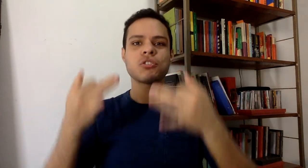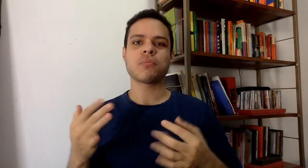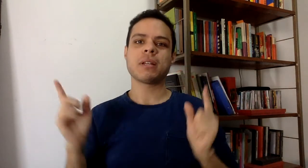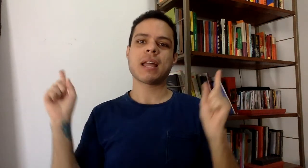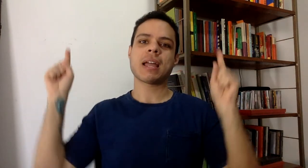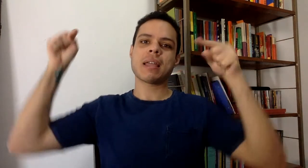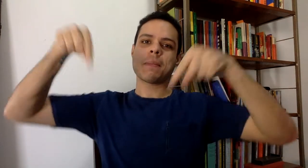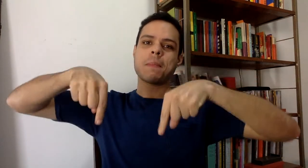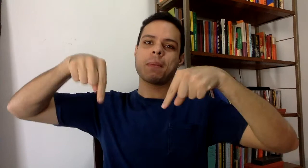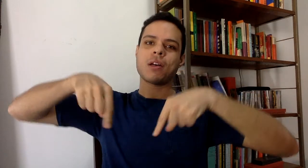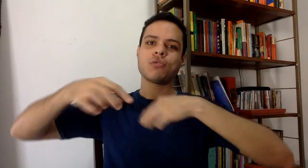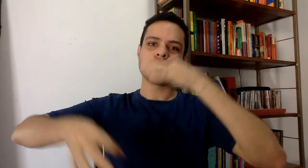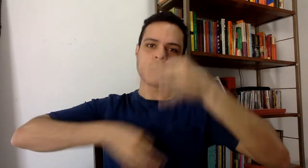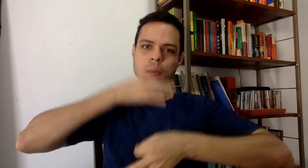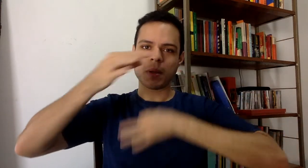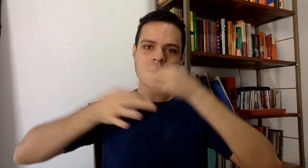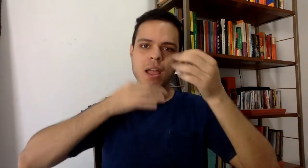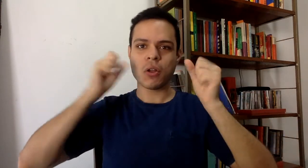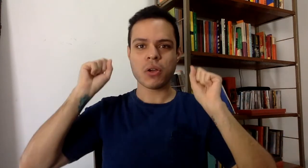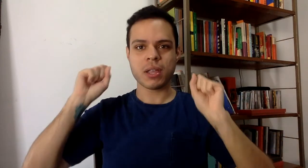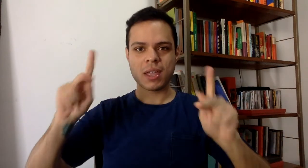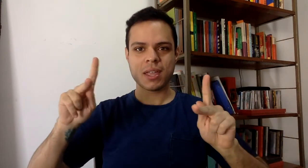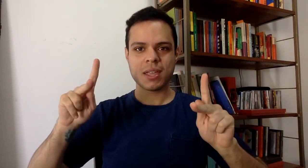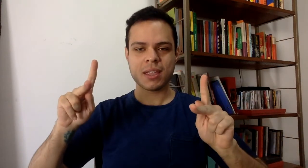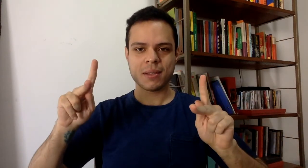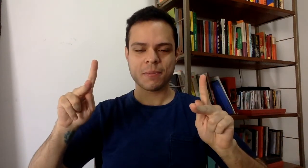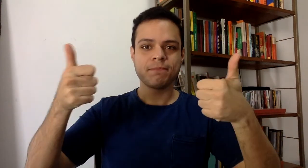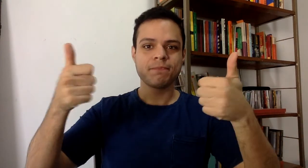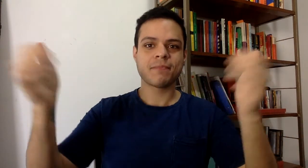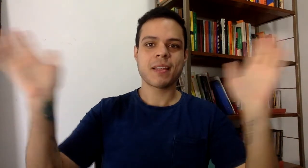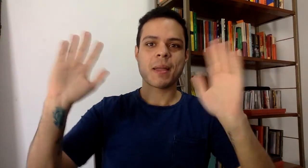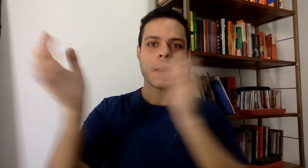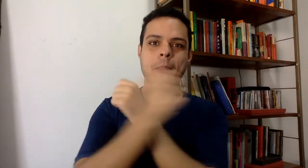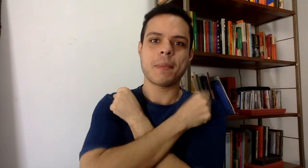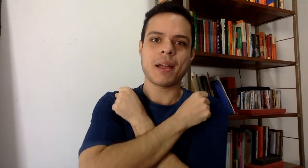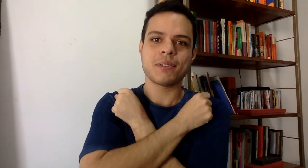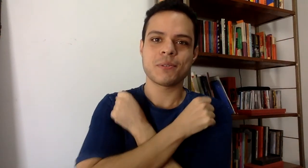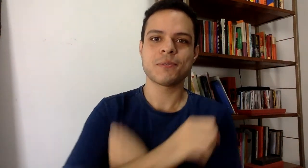também nos comentários aqui embaixo. Um abraço, tchau, tchau.